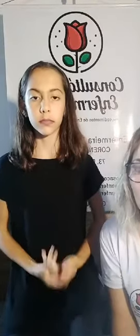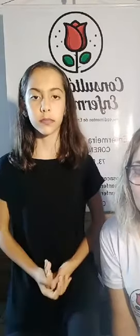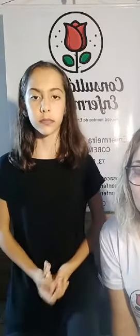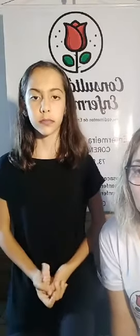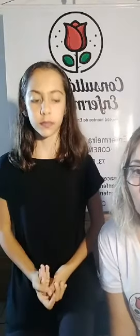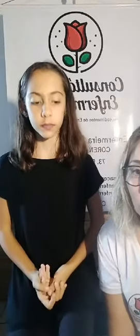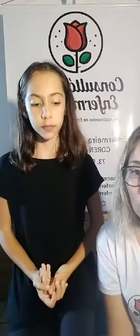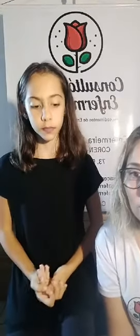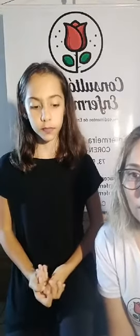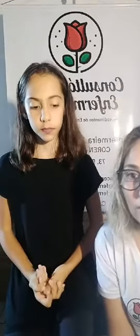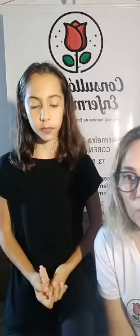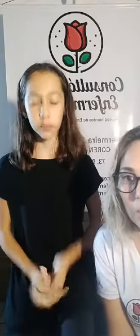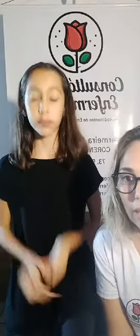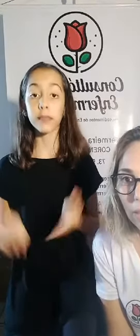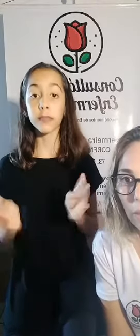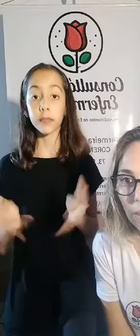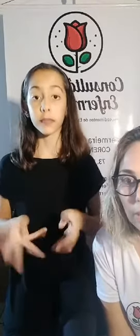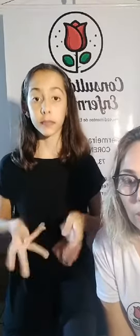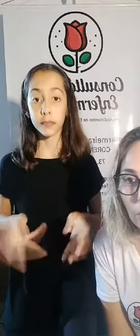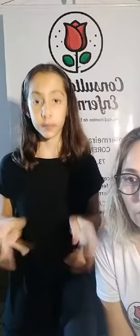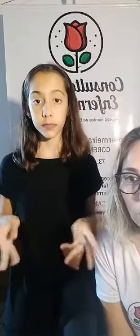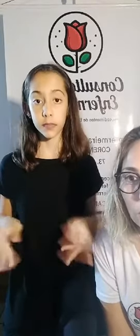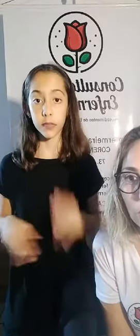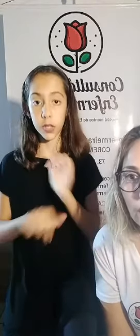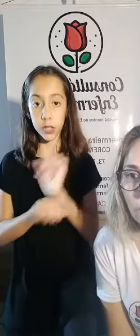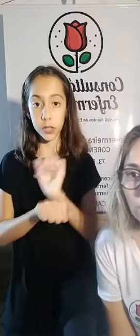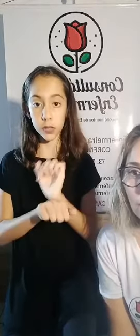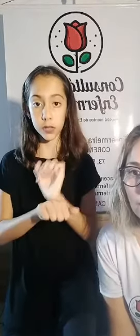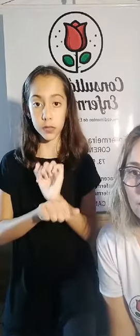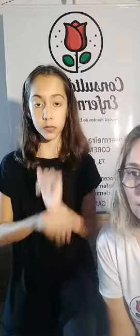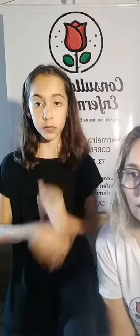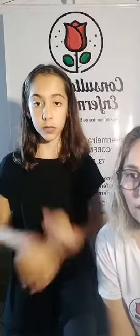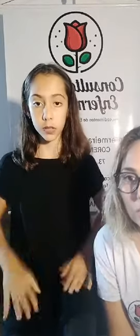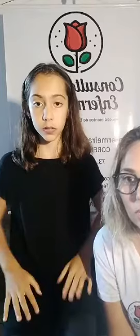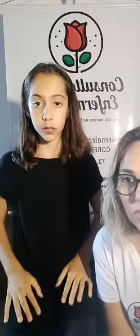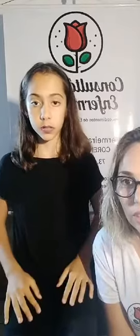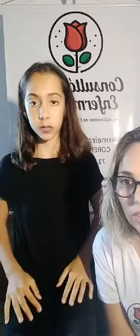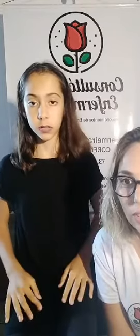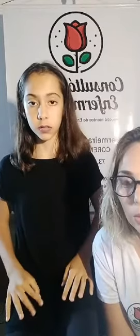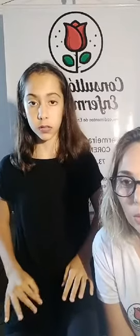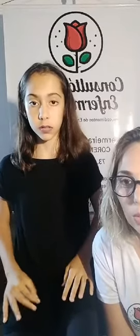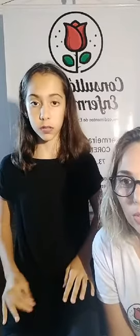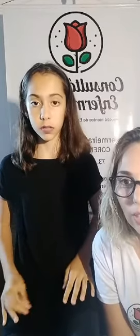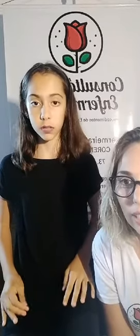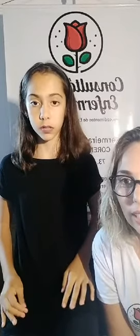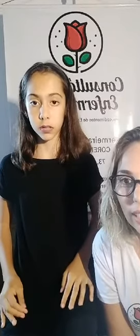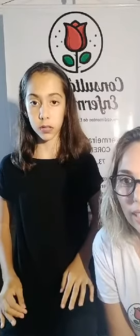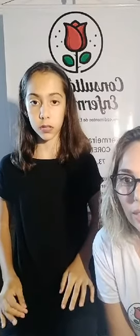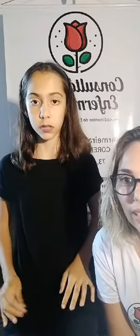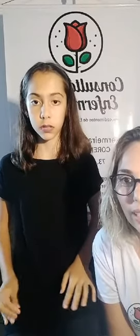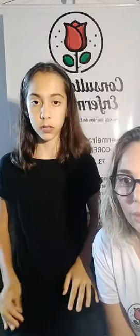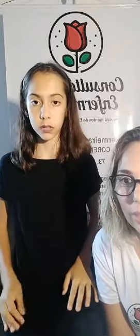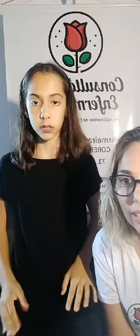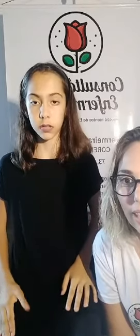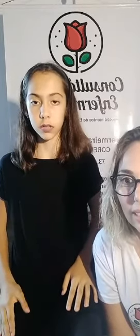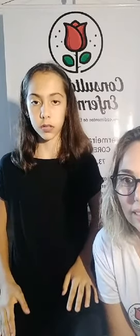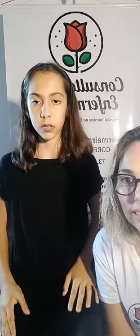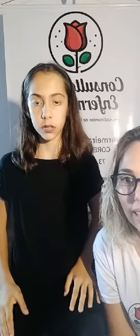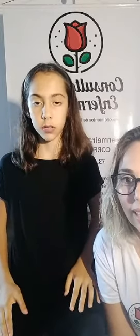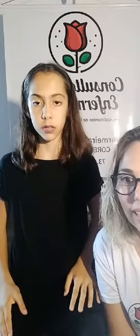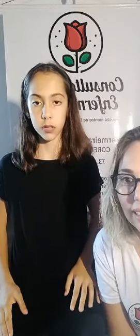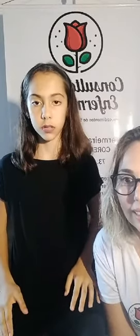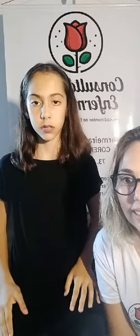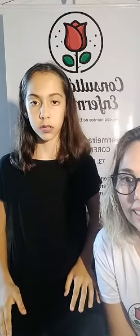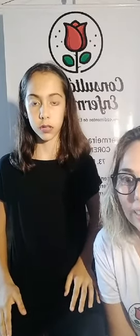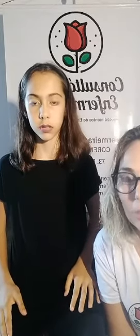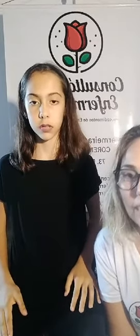Pois então, hoje vou esperar alguém me dar um retorno aí referente a isso. Dinha disse, botou um joinha aí, ok, obrigada,